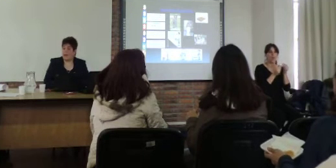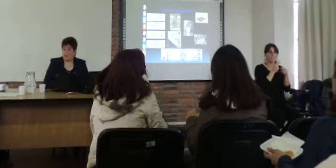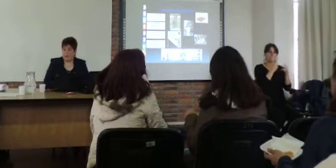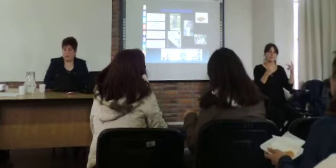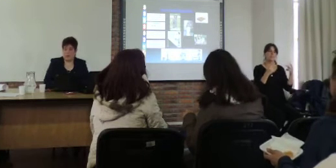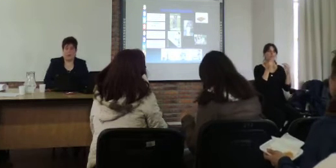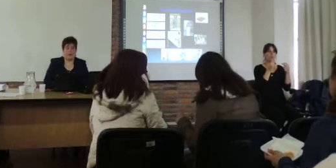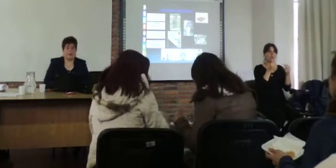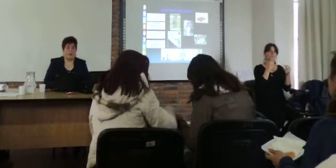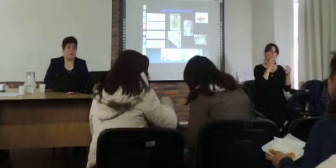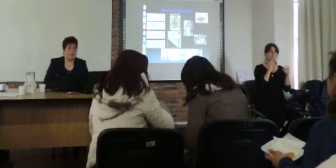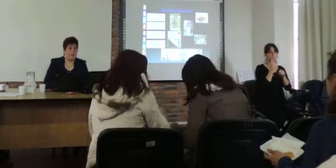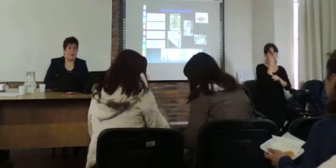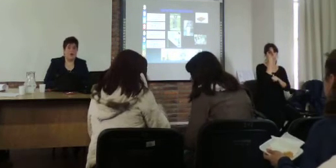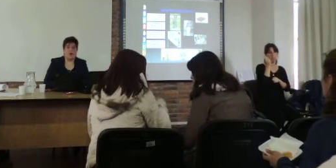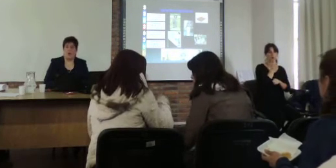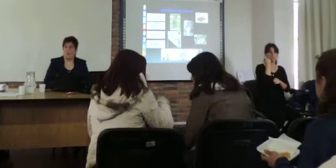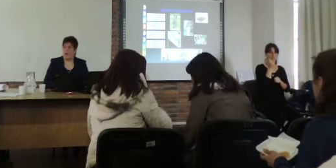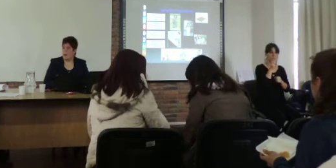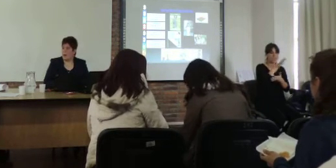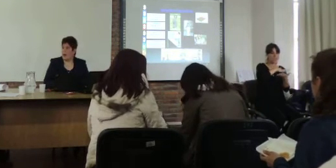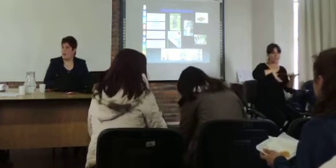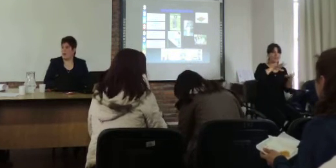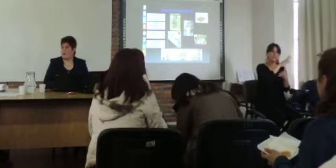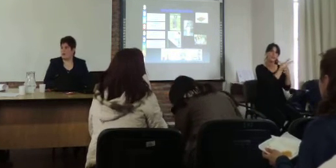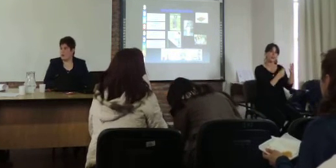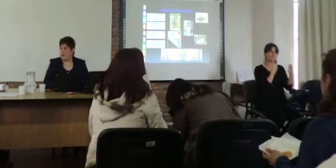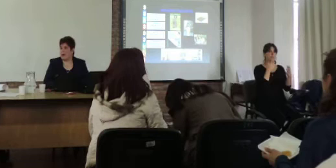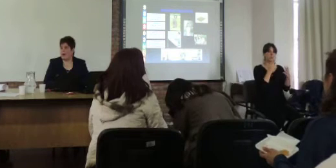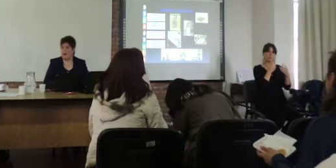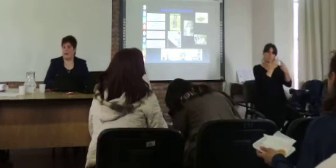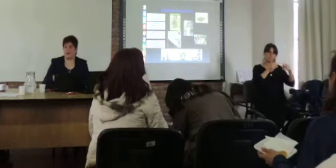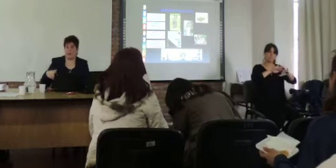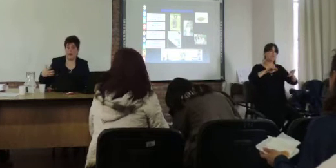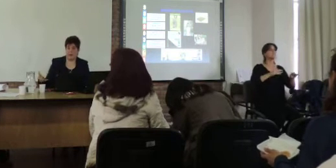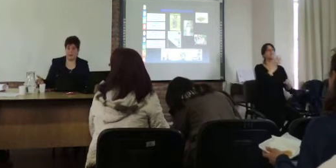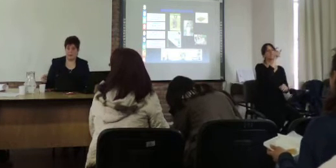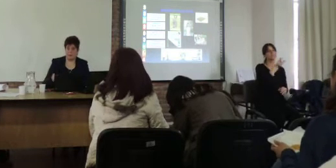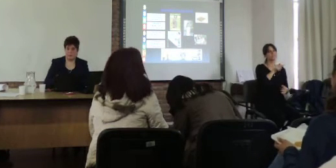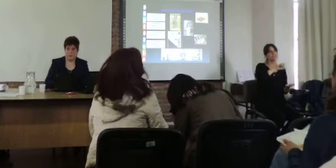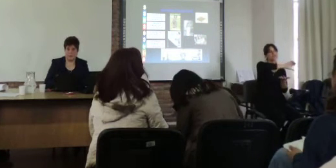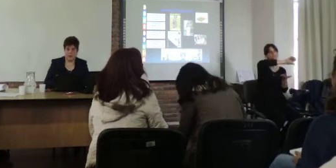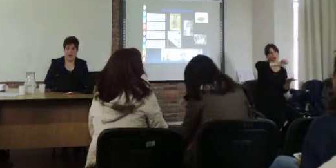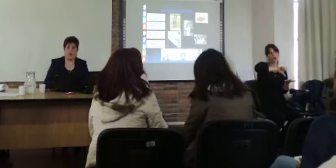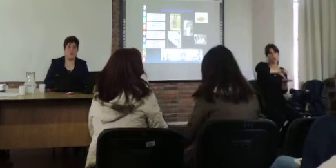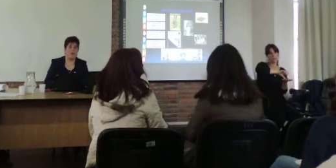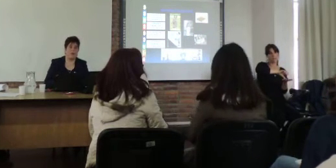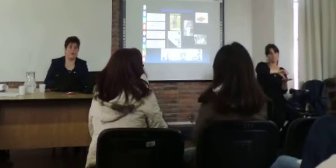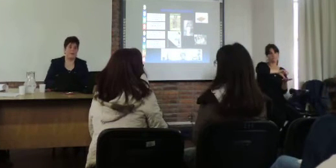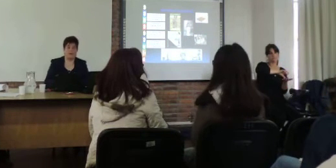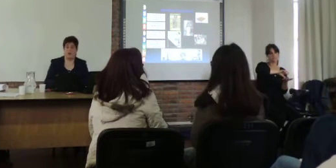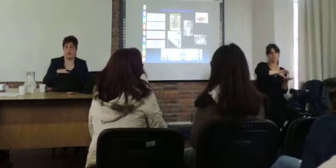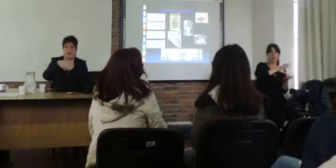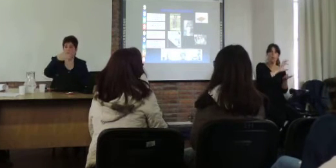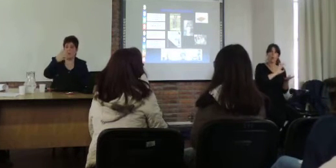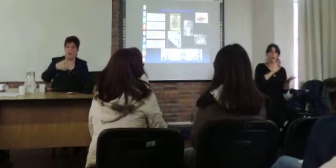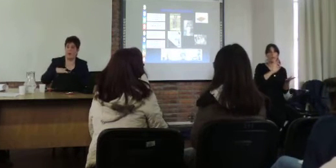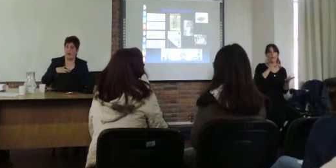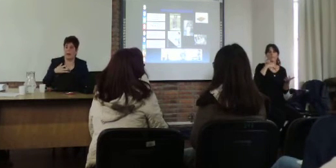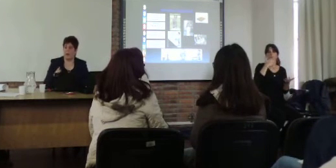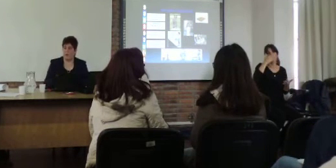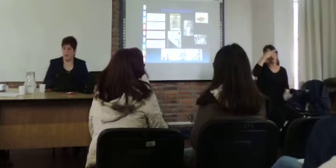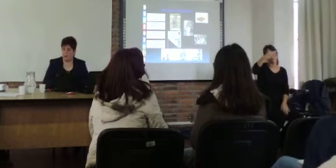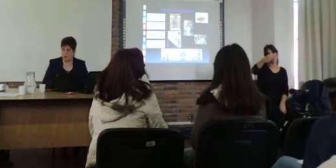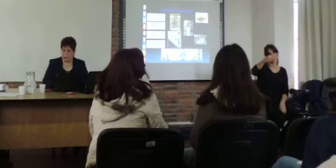variantes geográficas, o sea, no es lo mismo cómo habla una persona que es de la ciudad ¿sí? A cómo habla una persona que vive en un